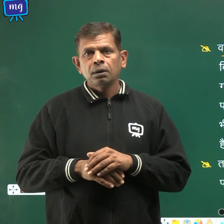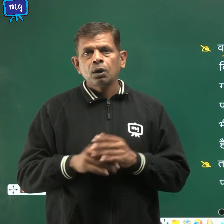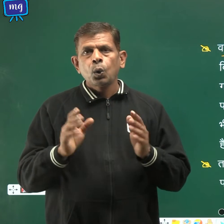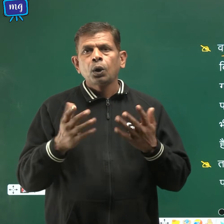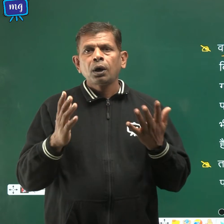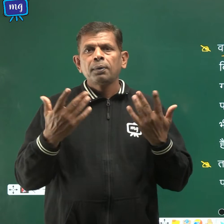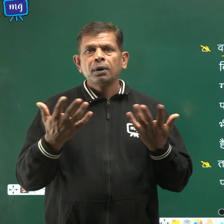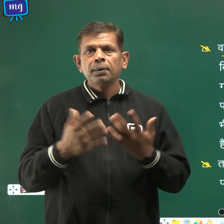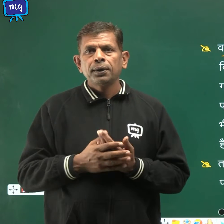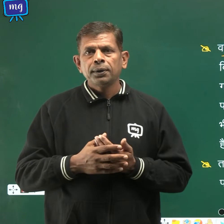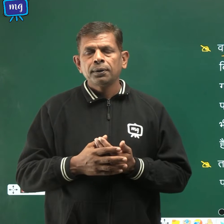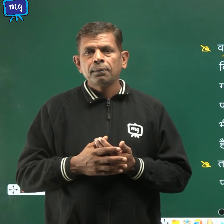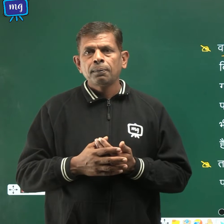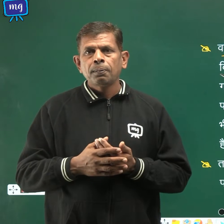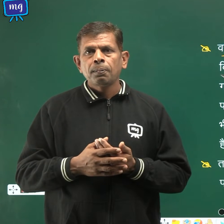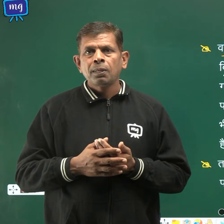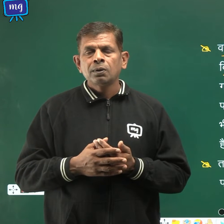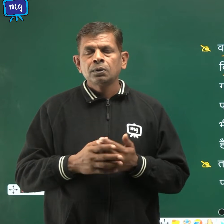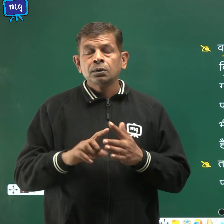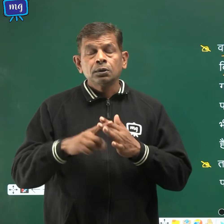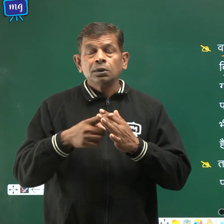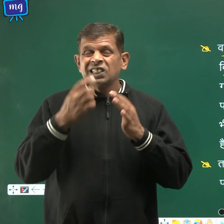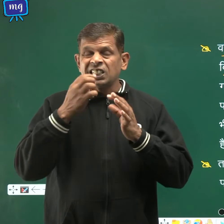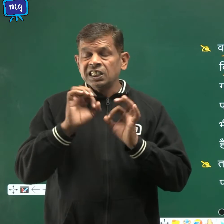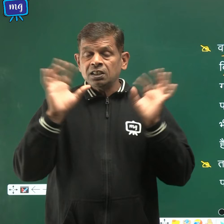कभी कभी बिजली चमकती है